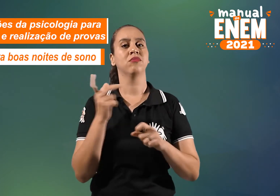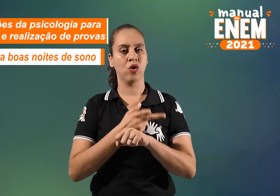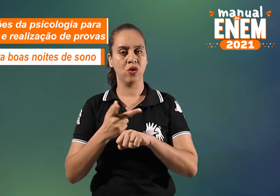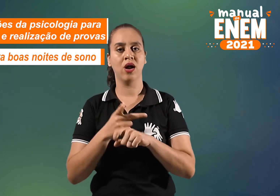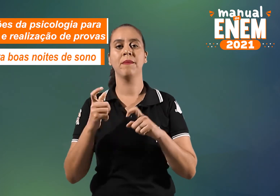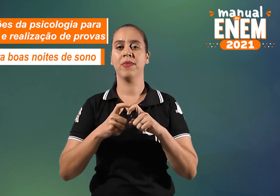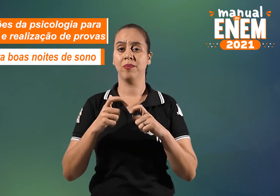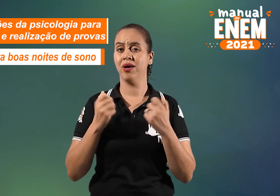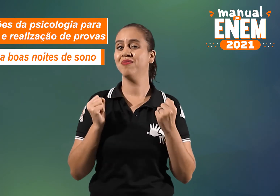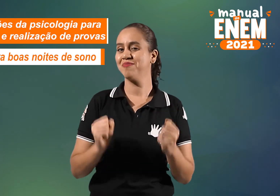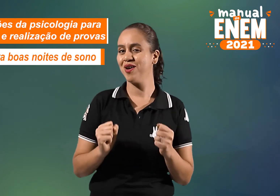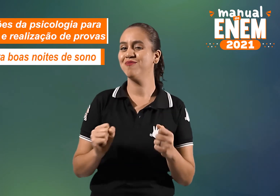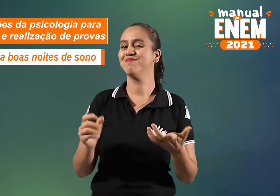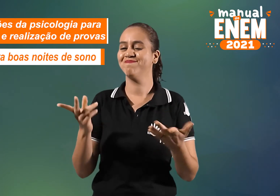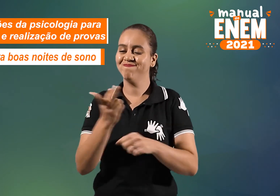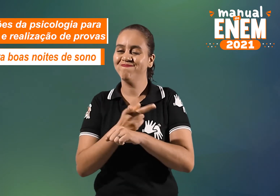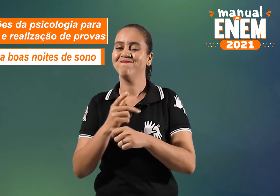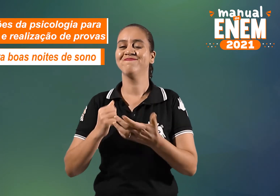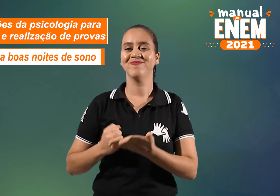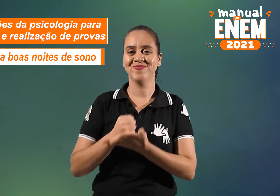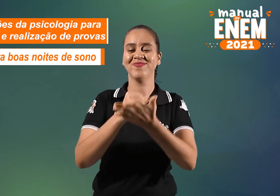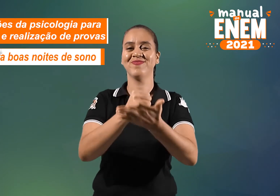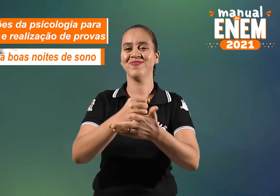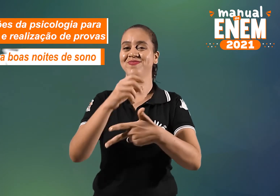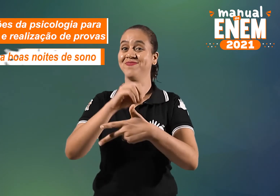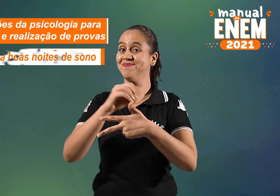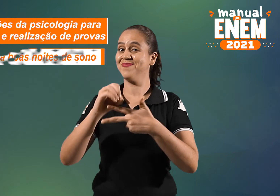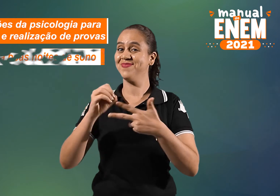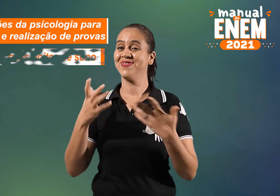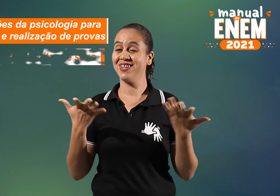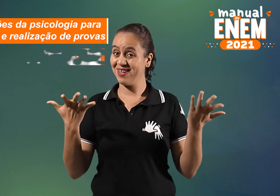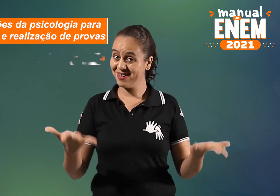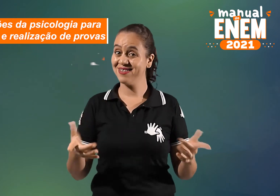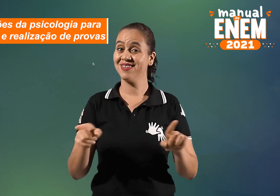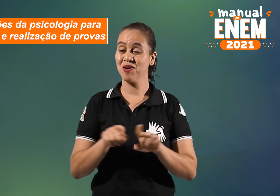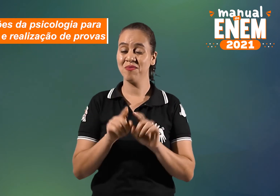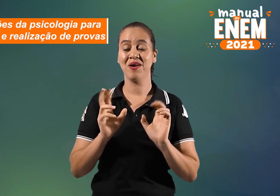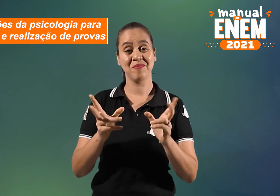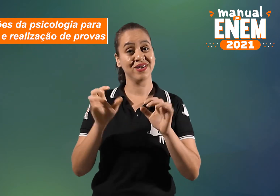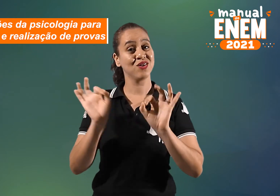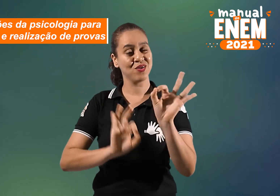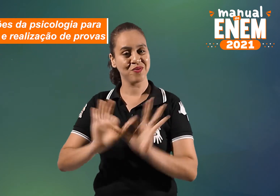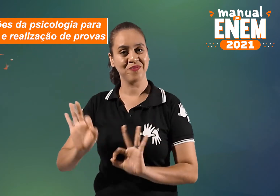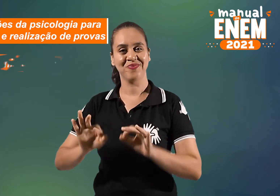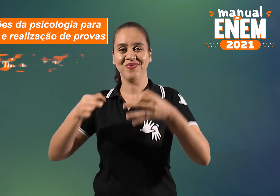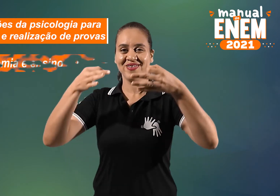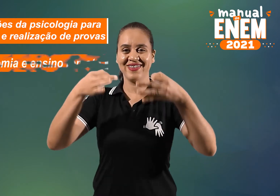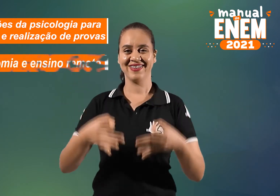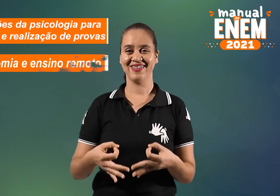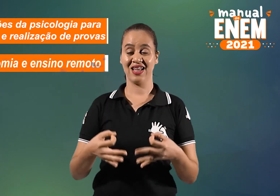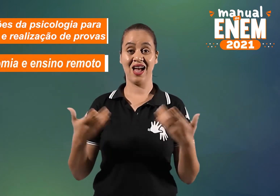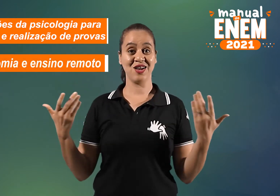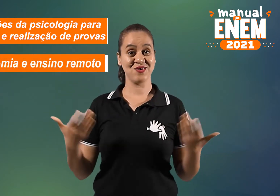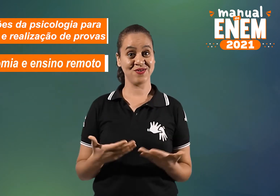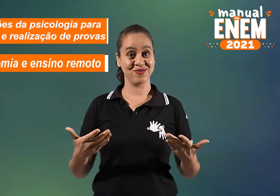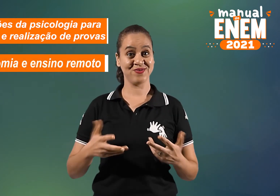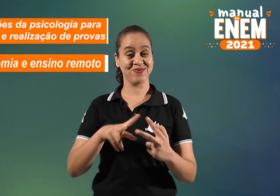em desvantagem no Enem e nas demais atividades cotidianas devido a esses problemas. E é quanto à ergonomia e ensino